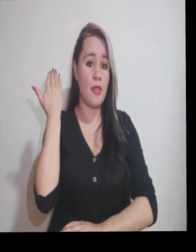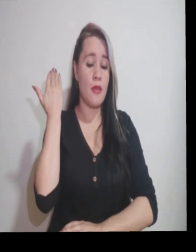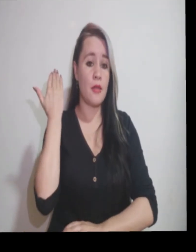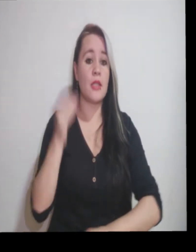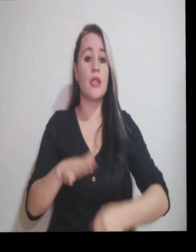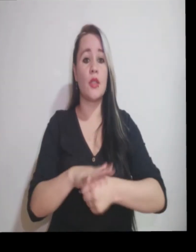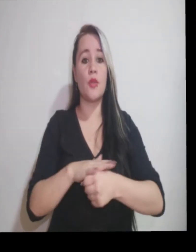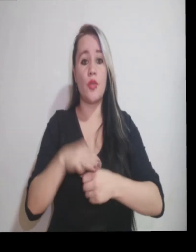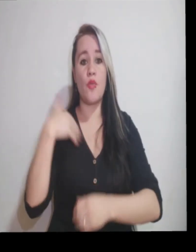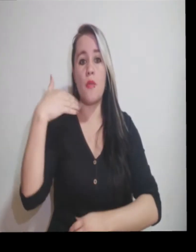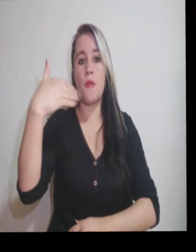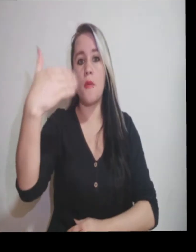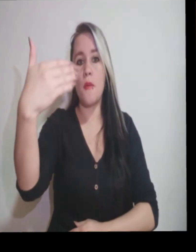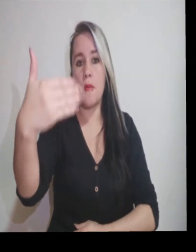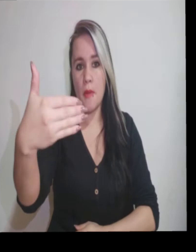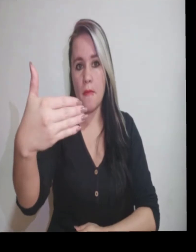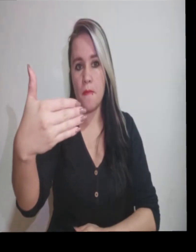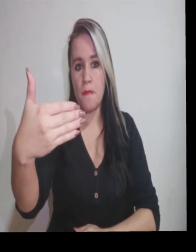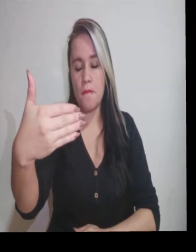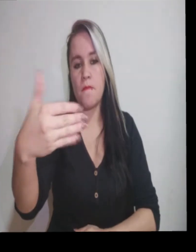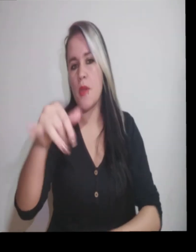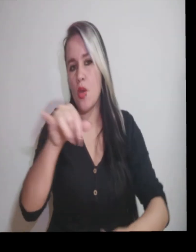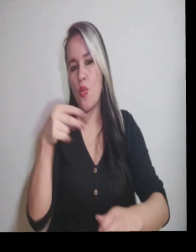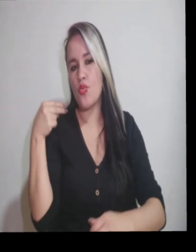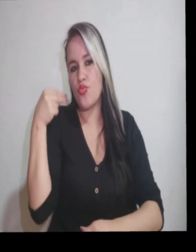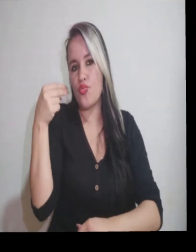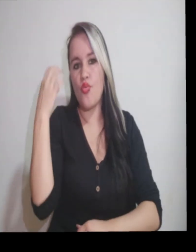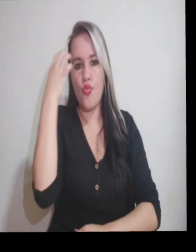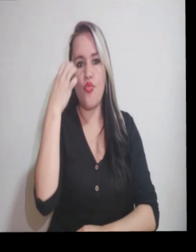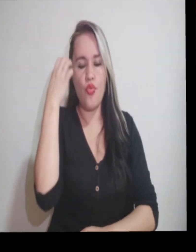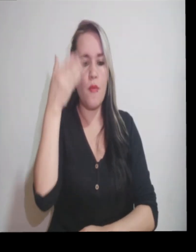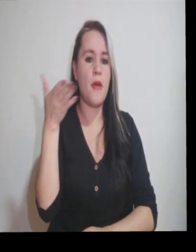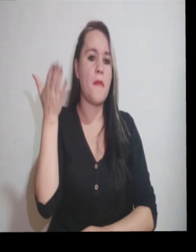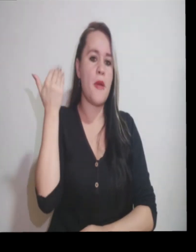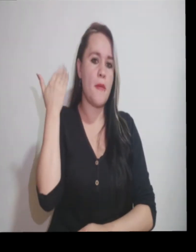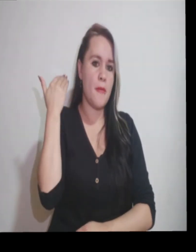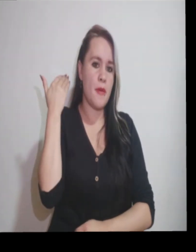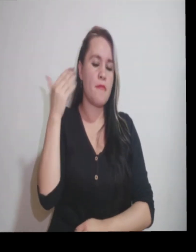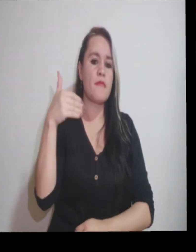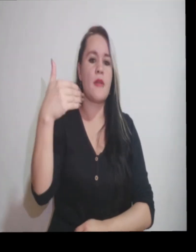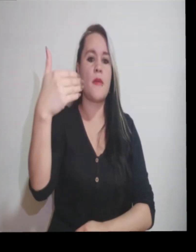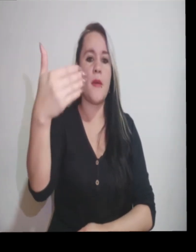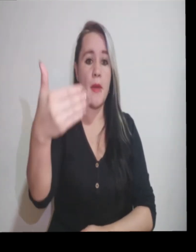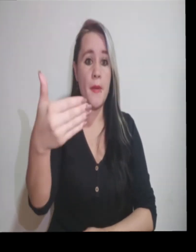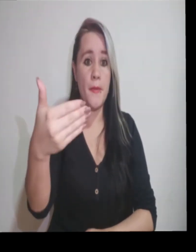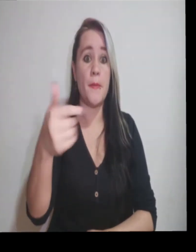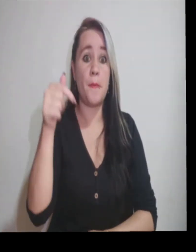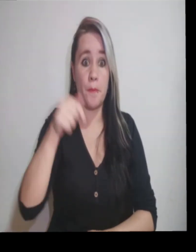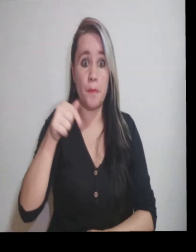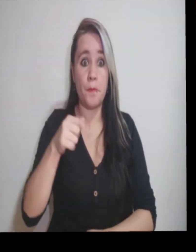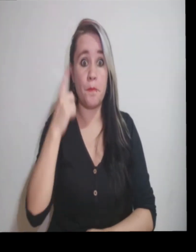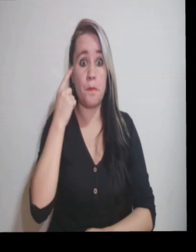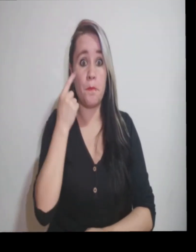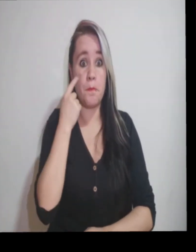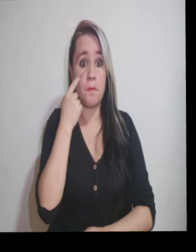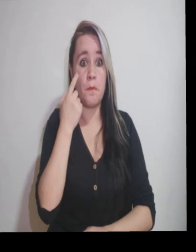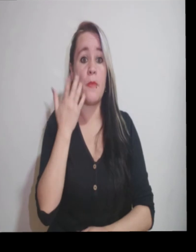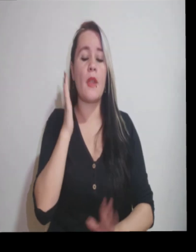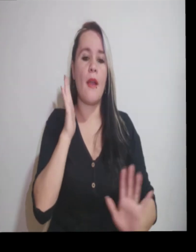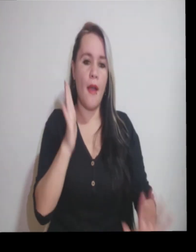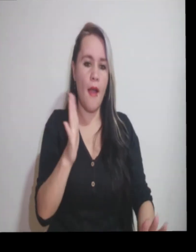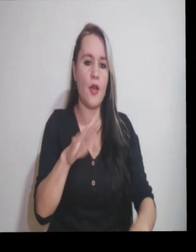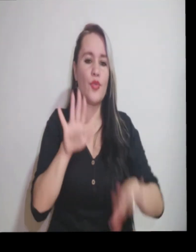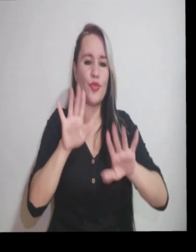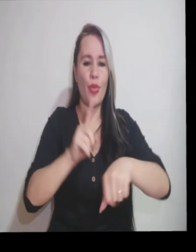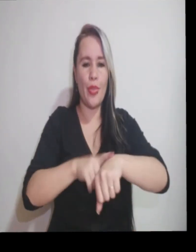Hay un antes y un después de la Revolución Francesa, como hay un antes y un después de la historia de